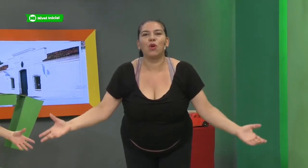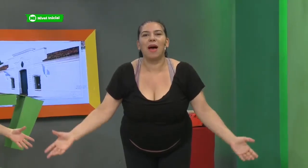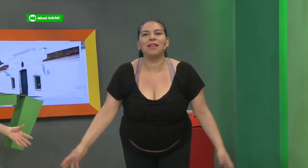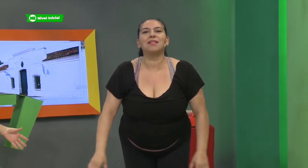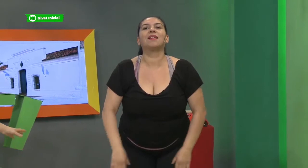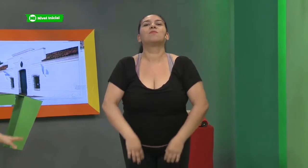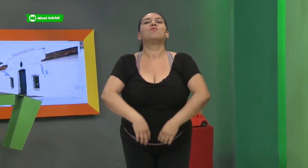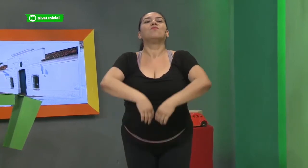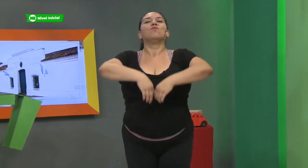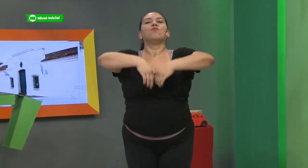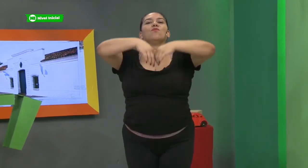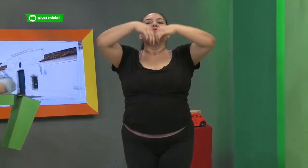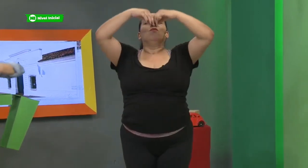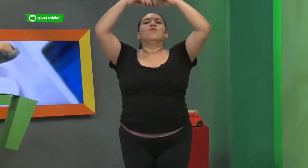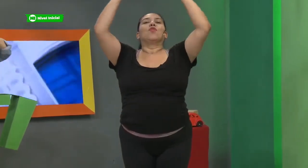Uno más.